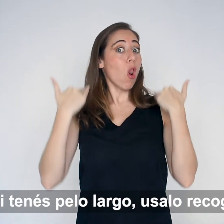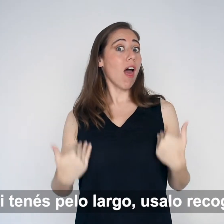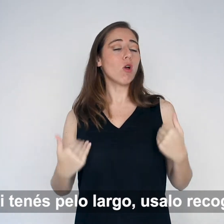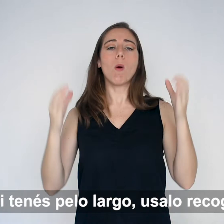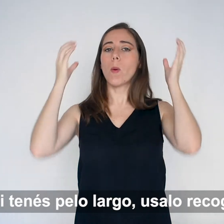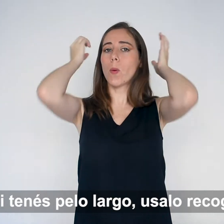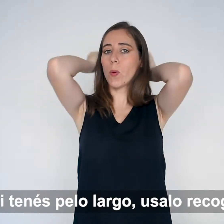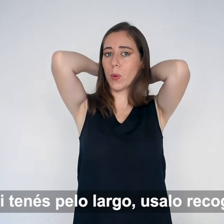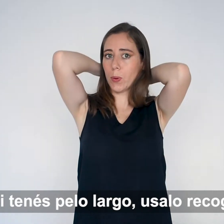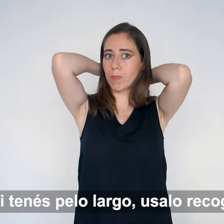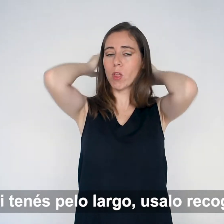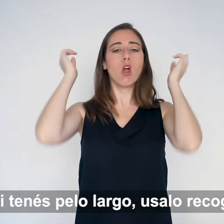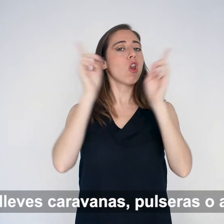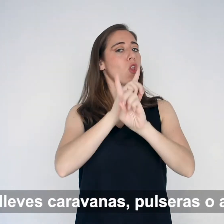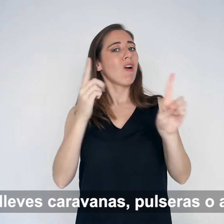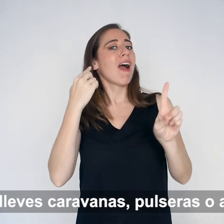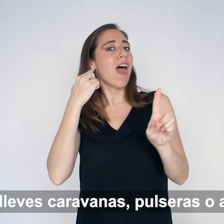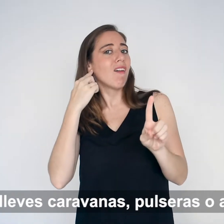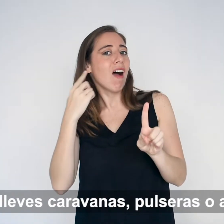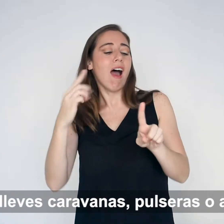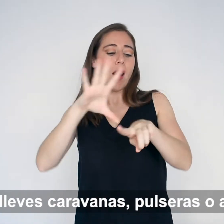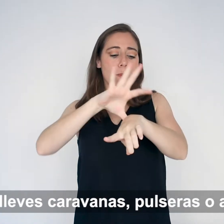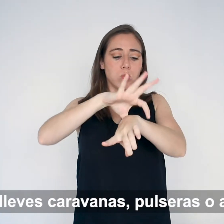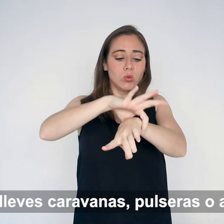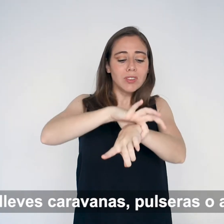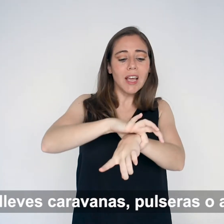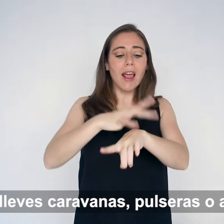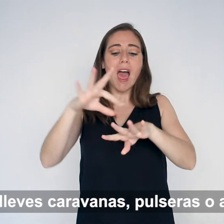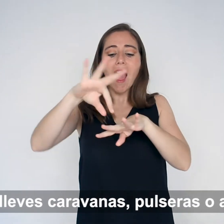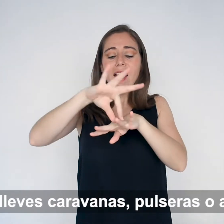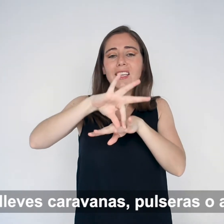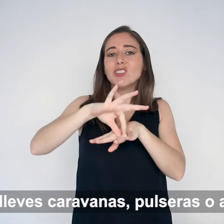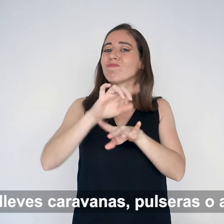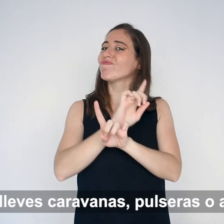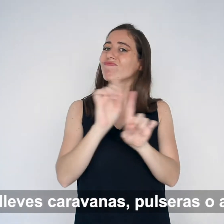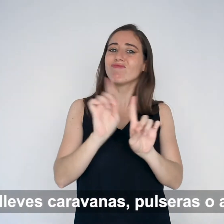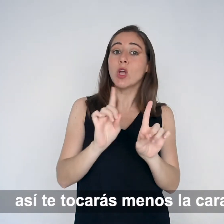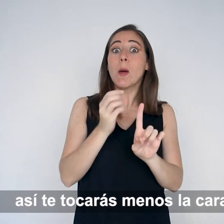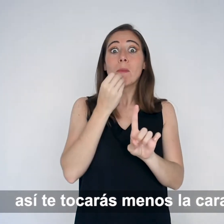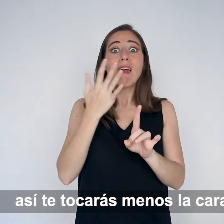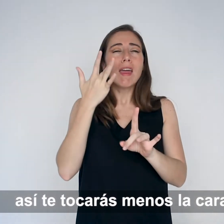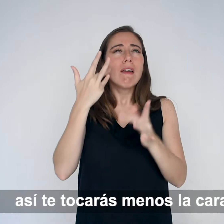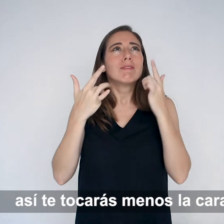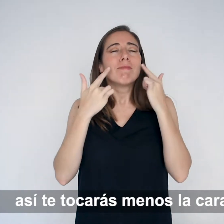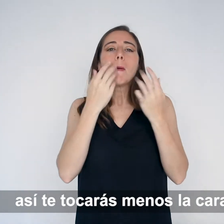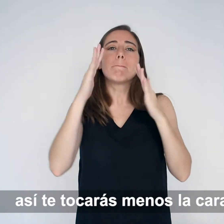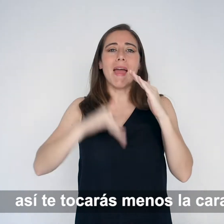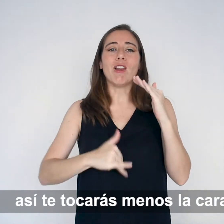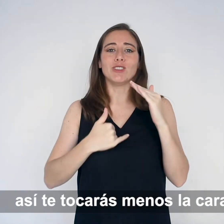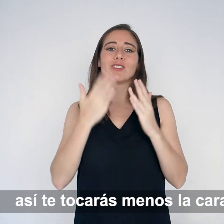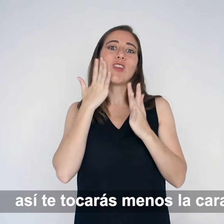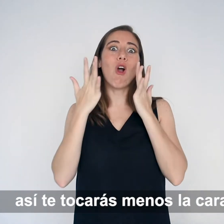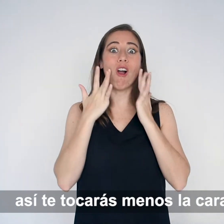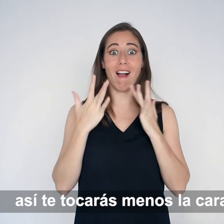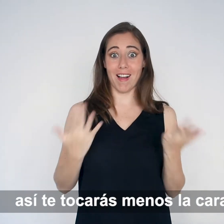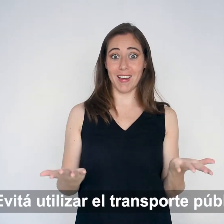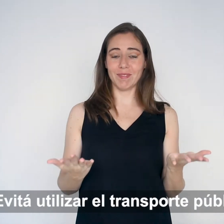usalo recogido. No lleves caravanas, pulseras o anillos. Así te tocarás menos la cara. Evita